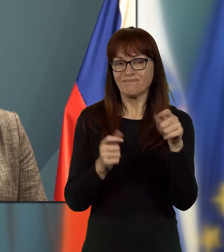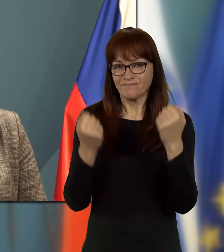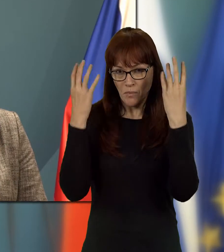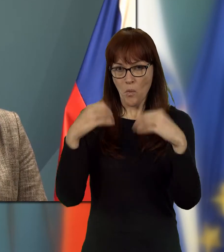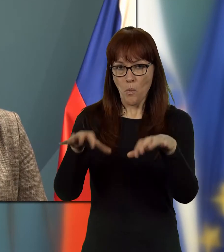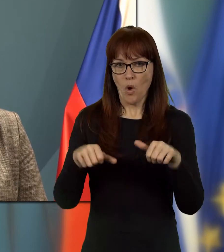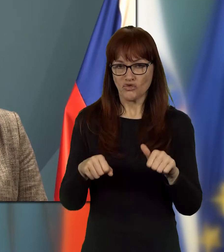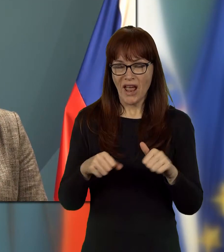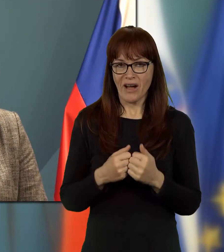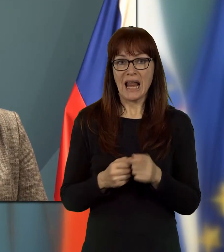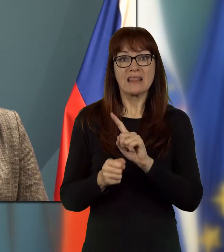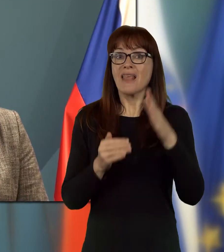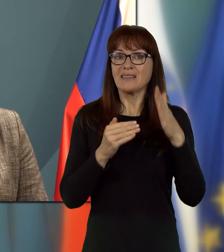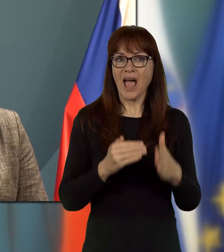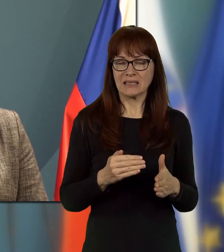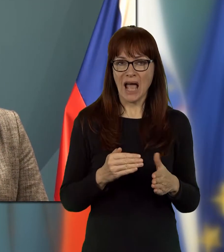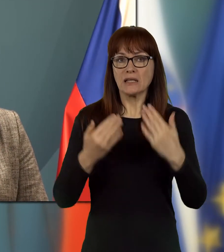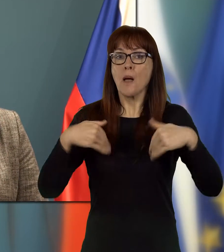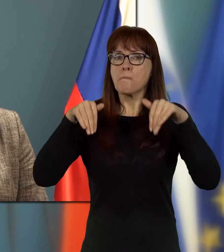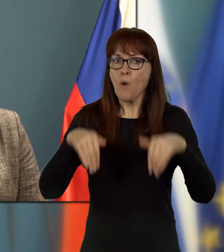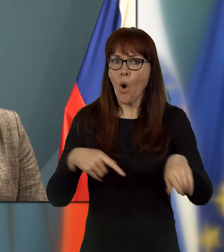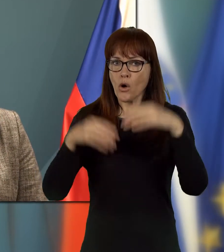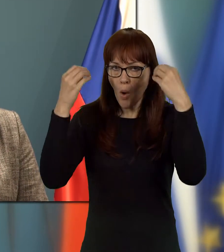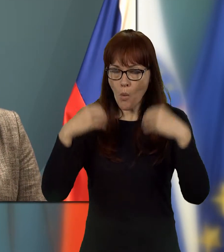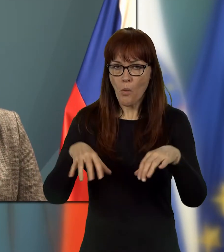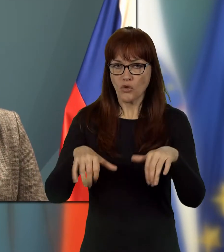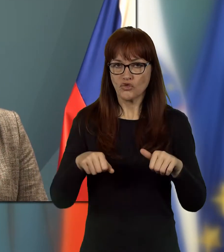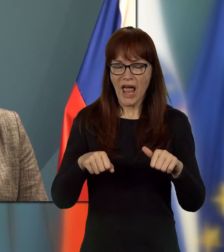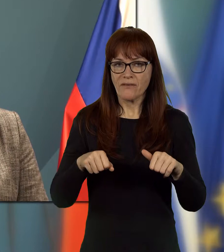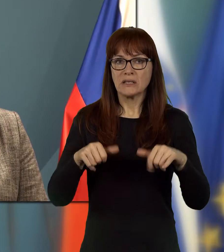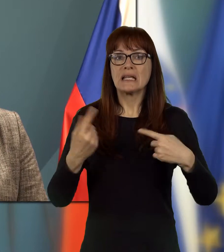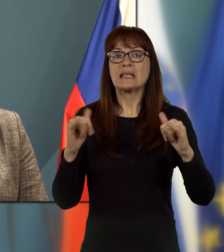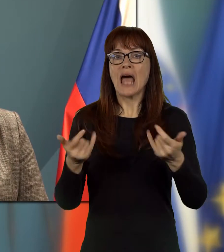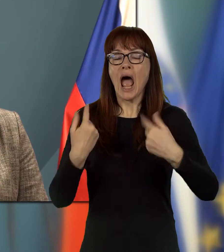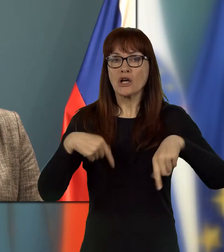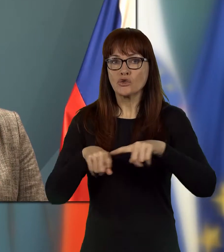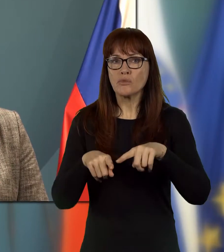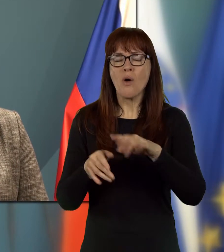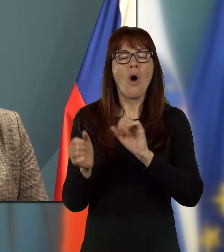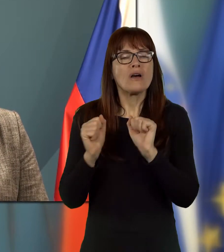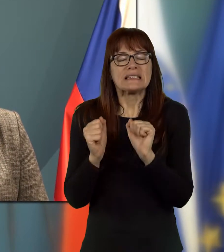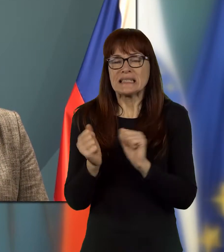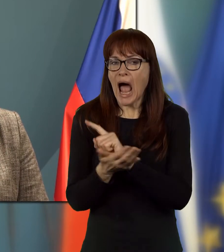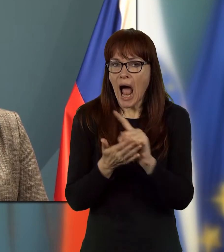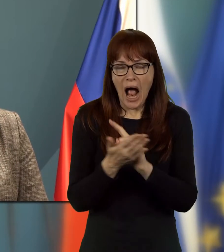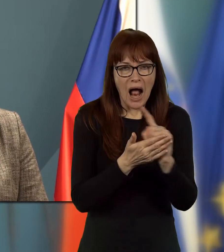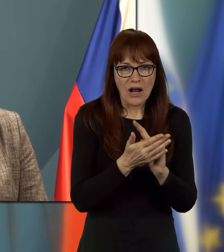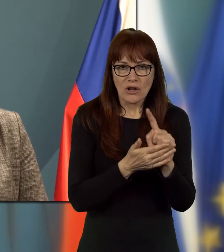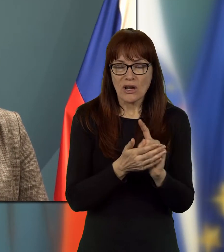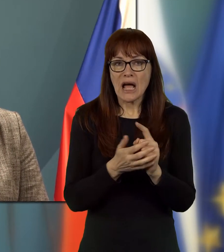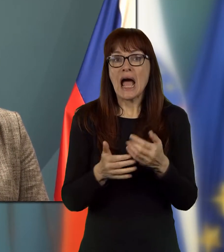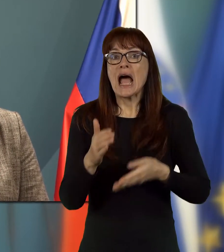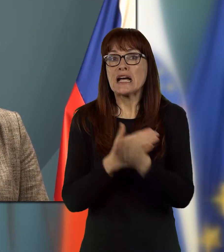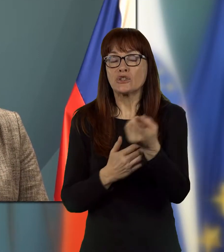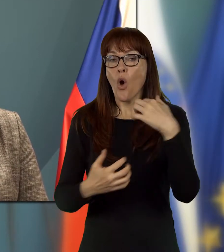omenila, upoštevali. Nenazadnje moramo upoštevati, da smo ves čas